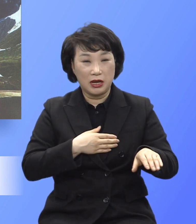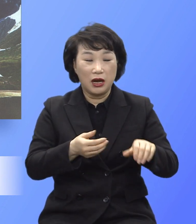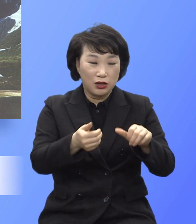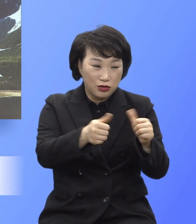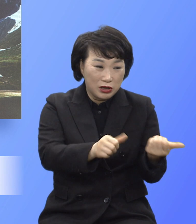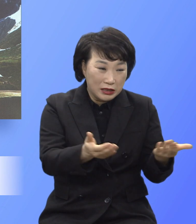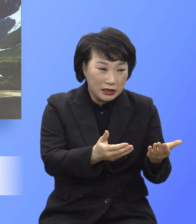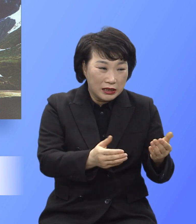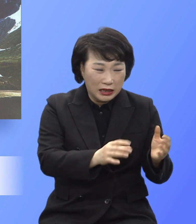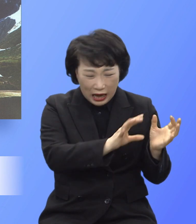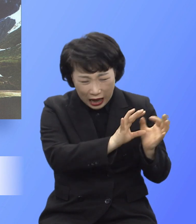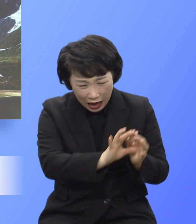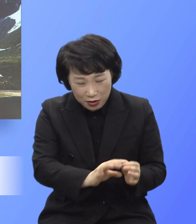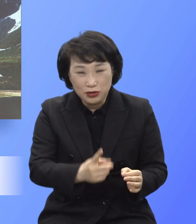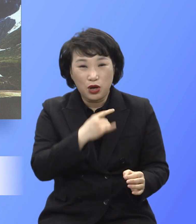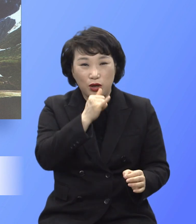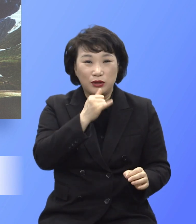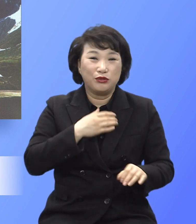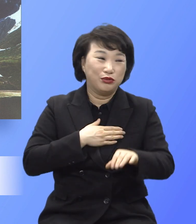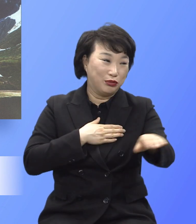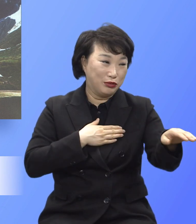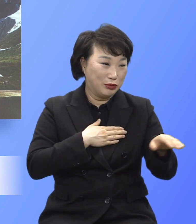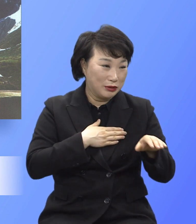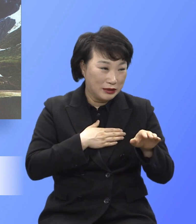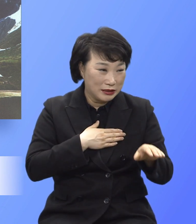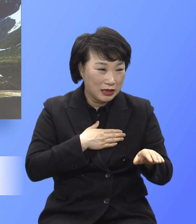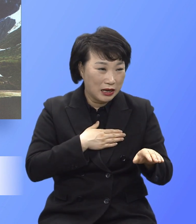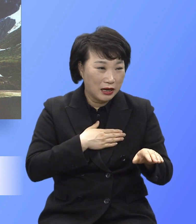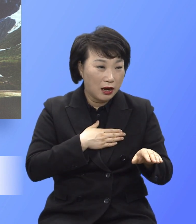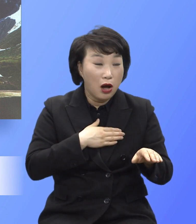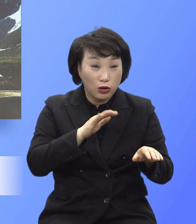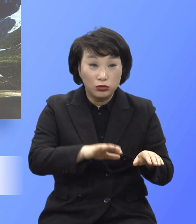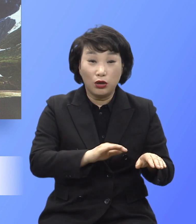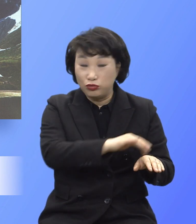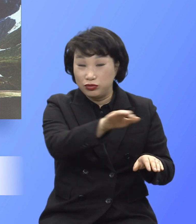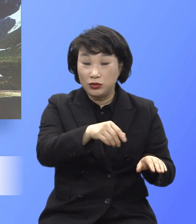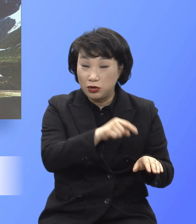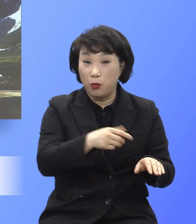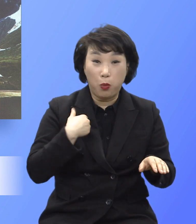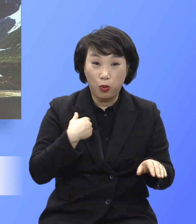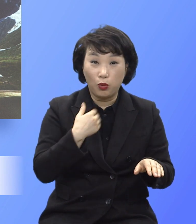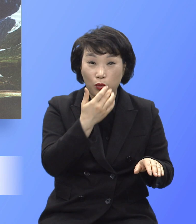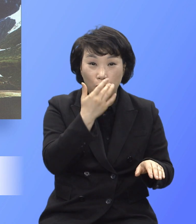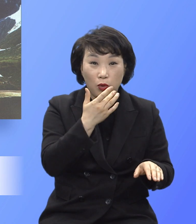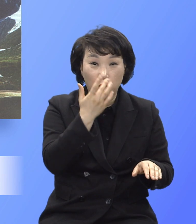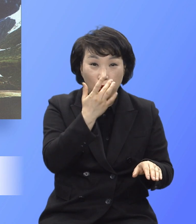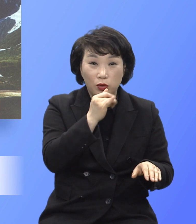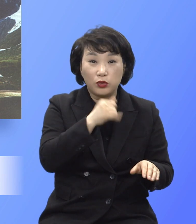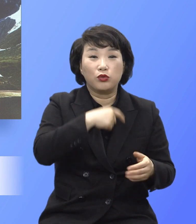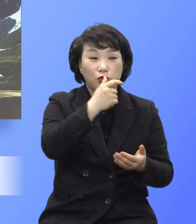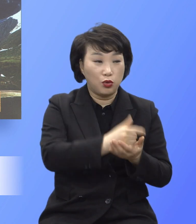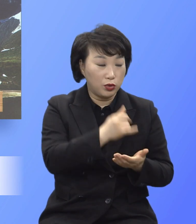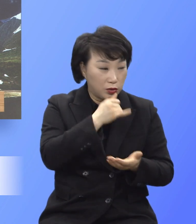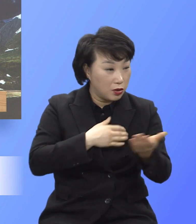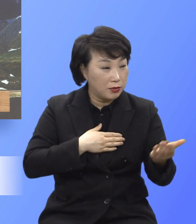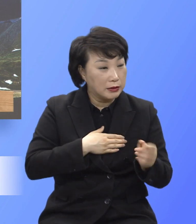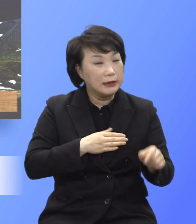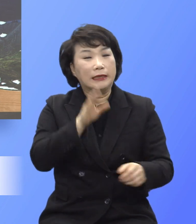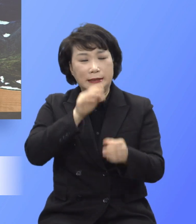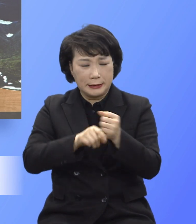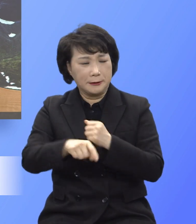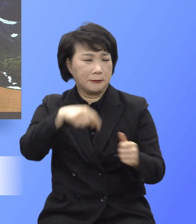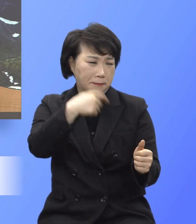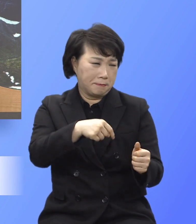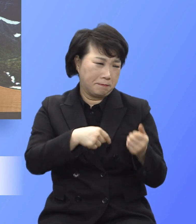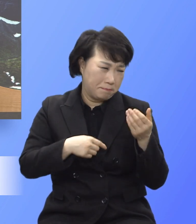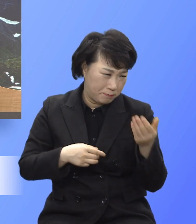죽을 짓은 다 하면서 전혀 모르고 속는 자들에게 진리로